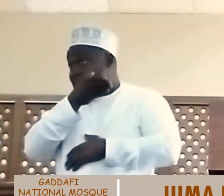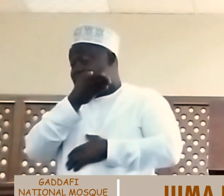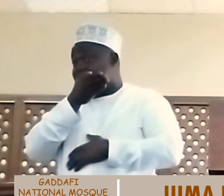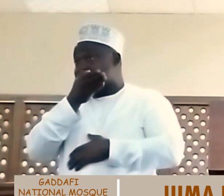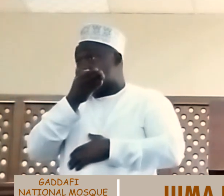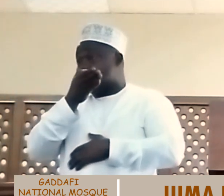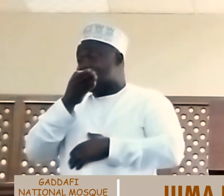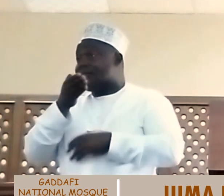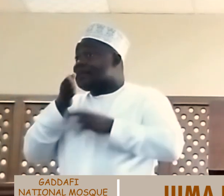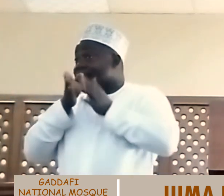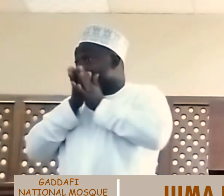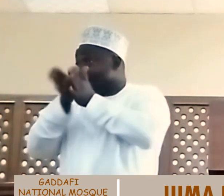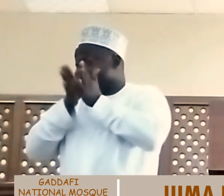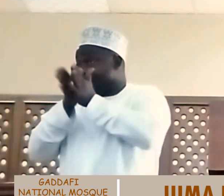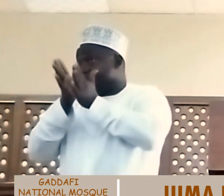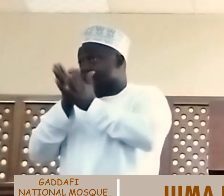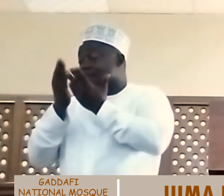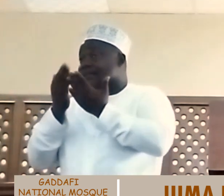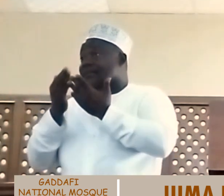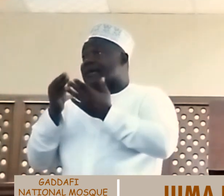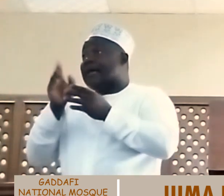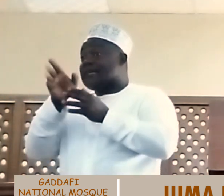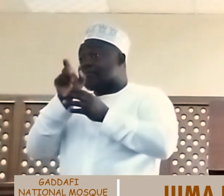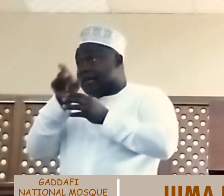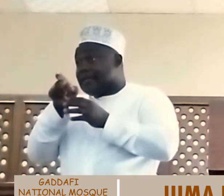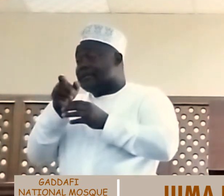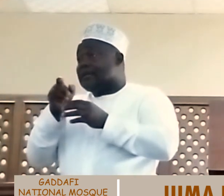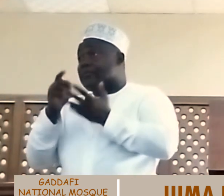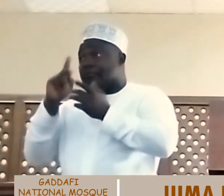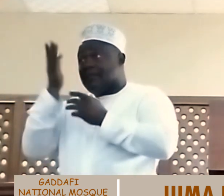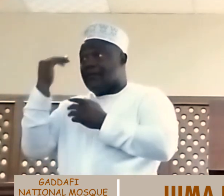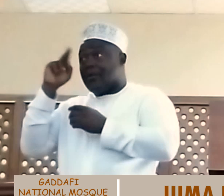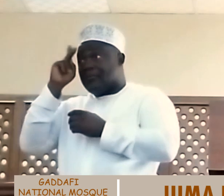yagamba nti sab'un yajiri lilabdi